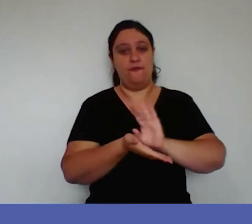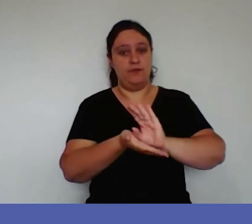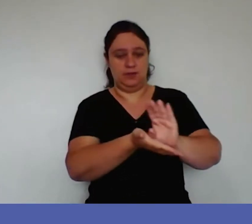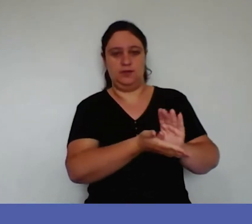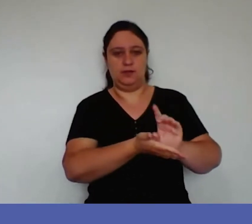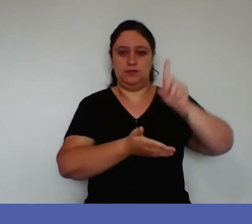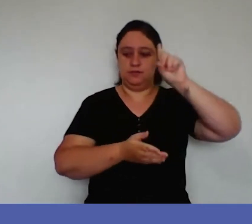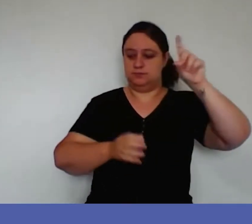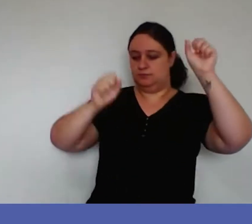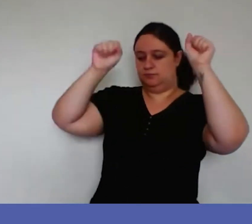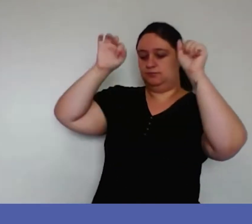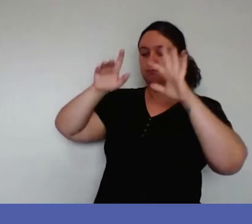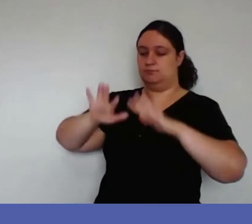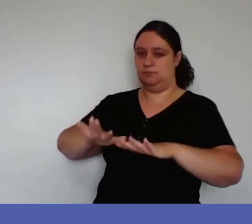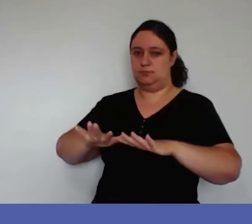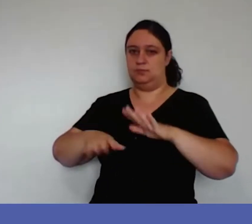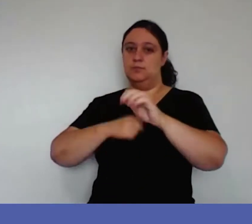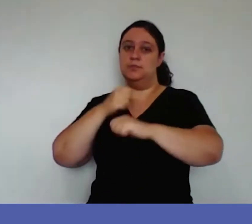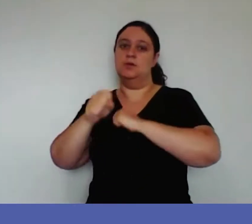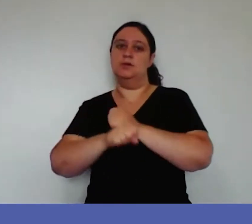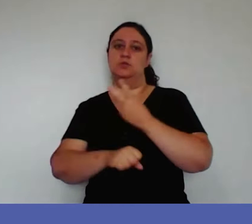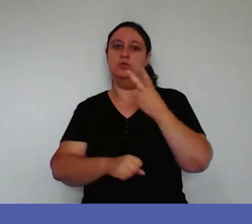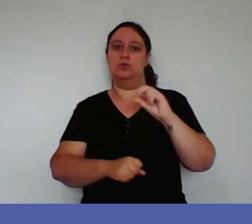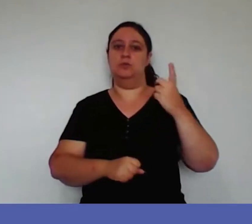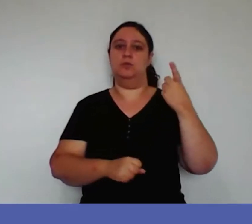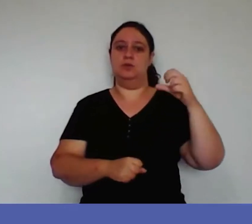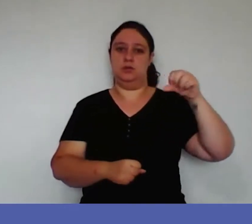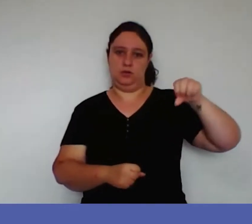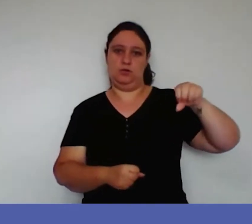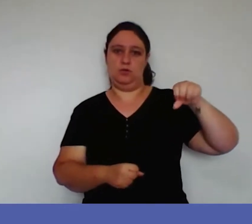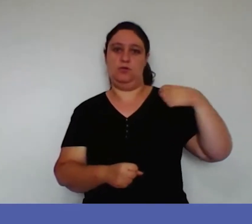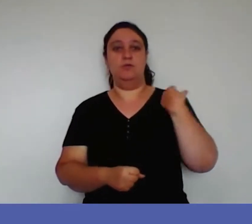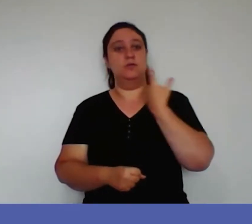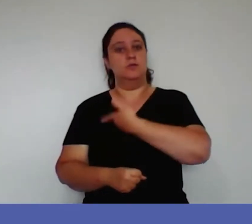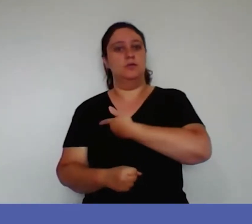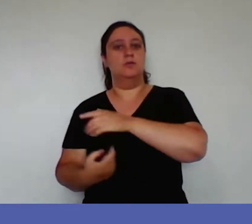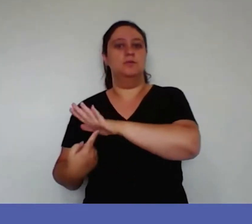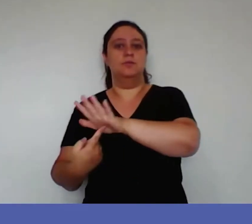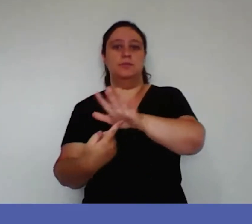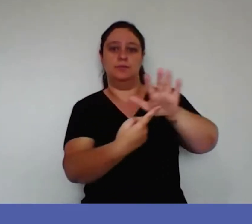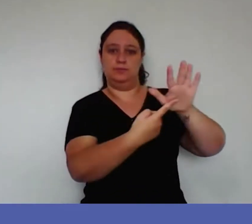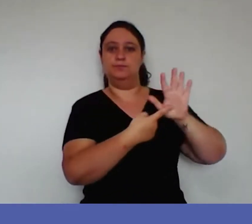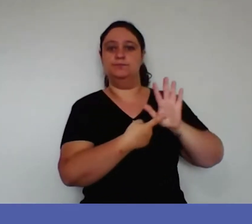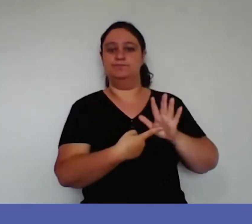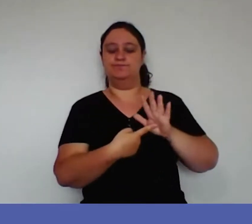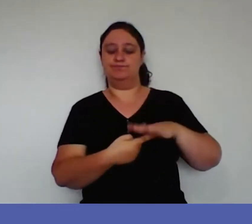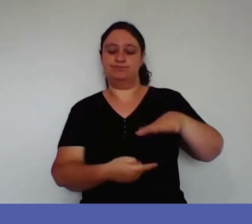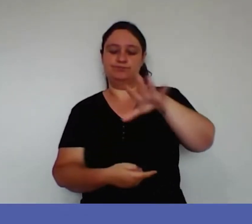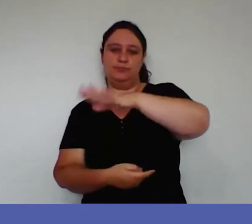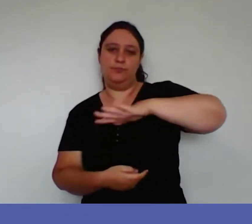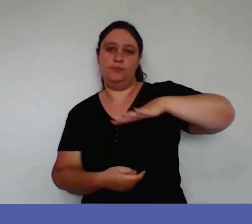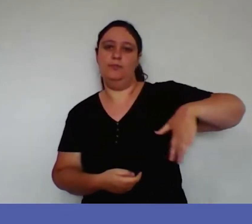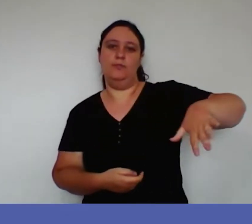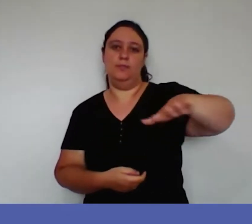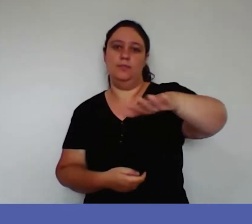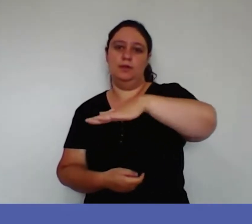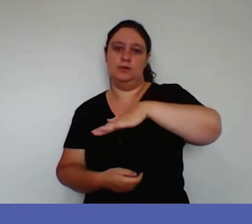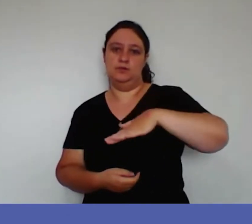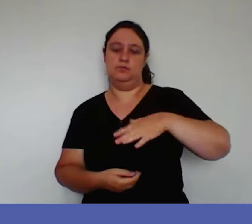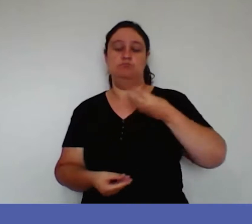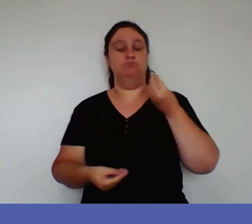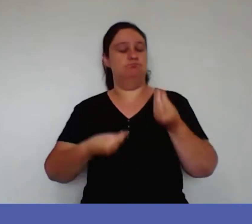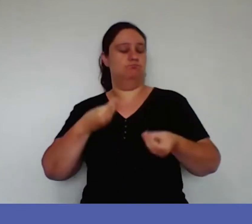nós replicamos esse modelo para muitas regiões, e nós passamos